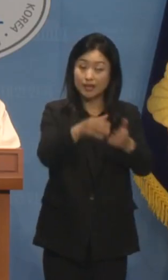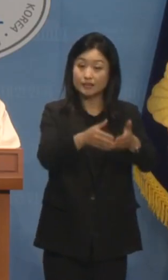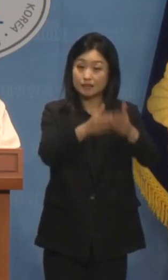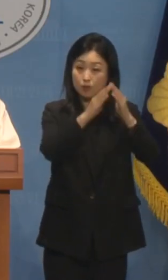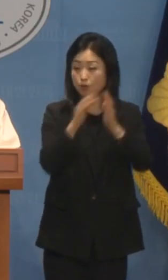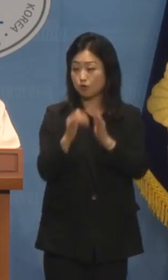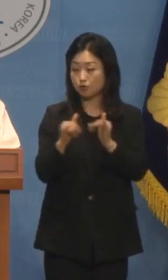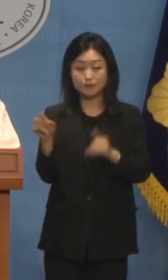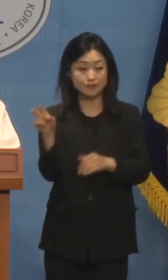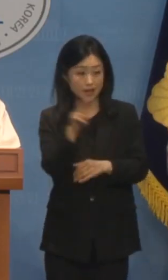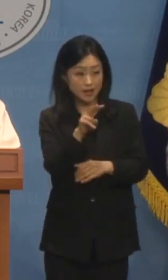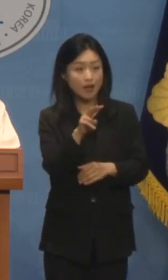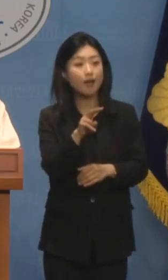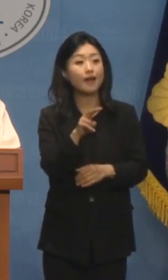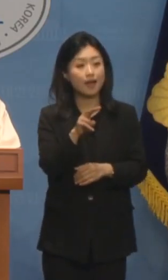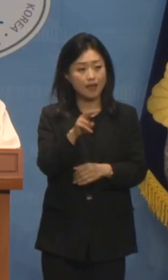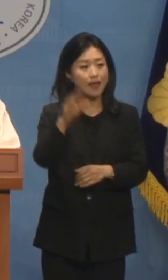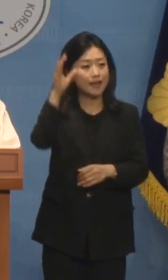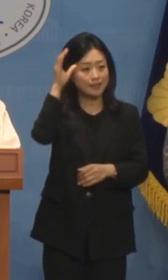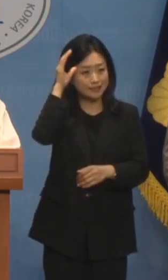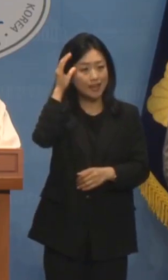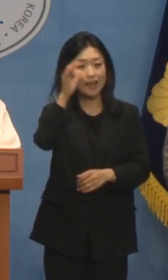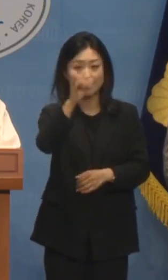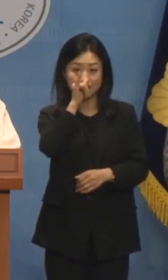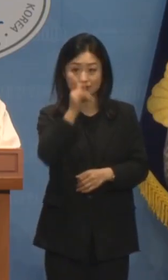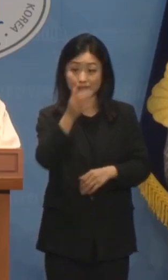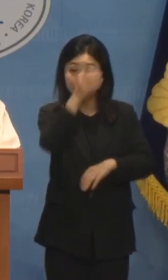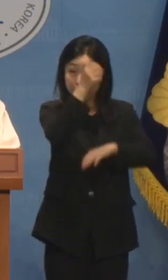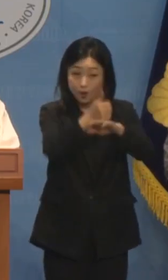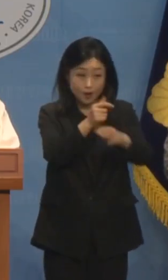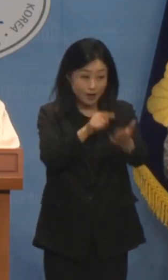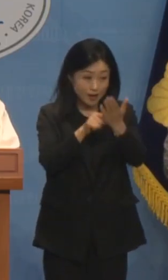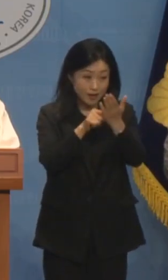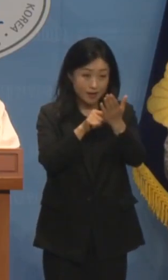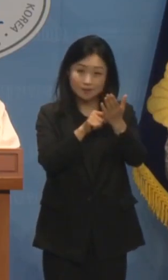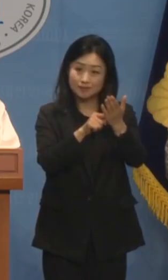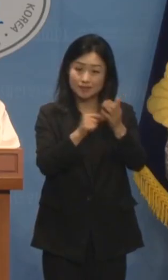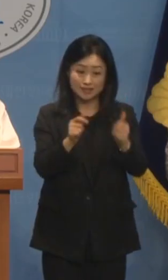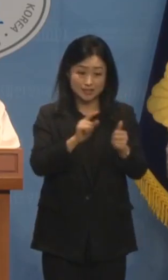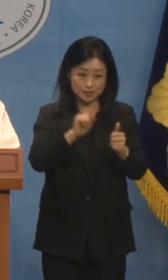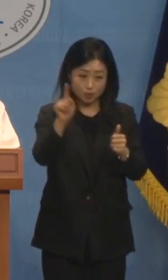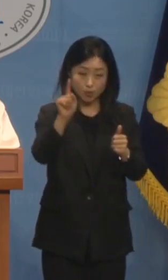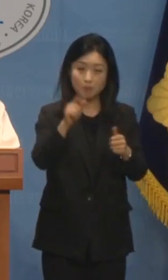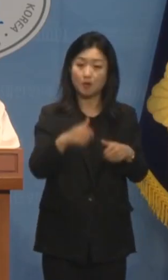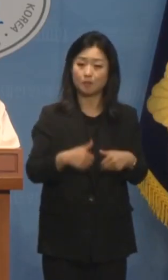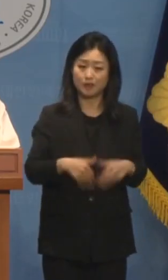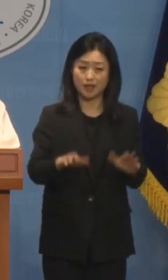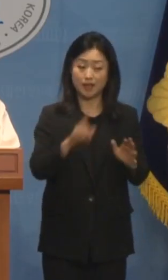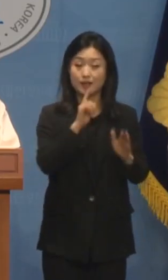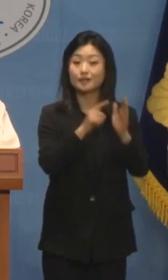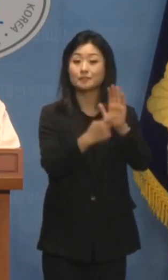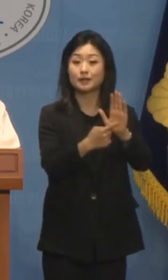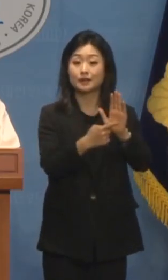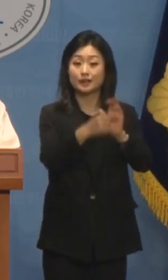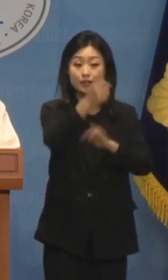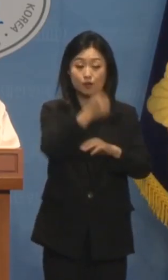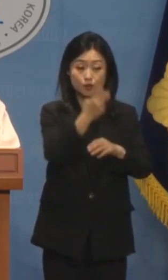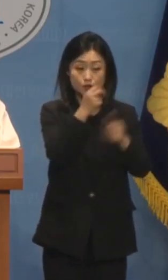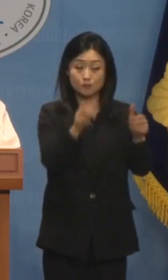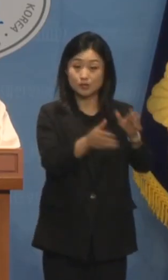국민들은 일말의 기대를 걸었다. 그러나 그 결과는 불기소 권고였다. 결국